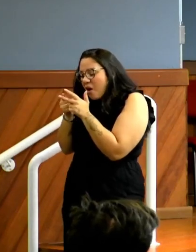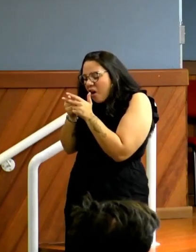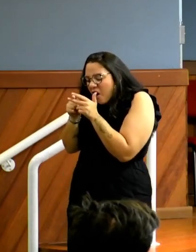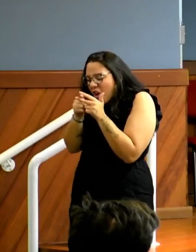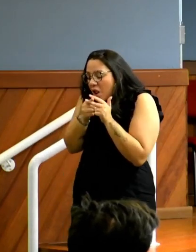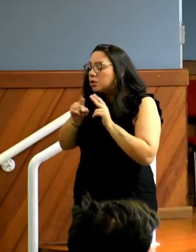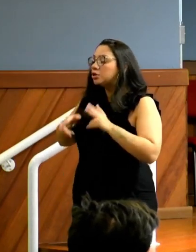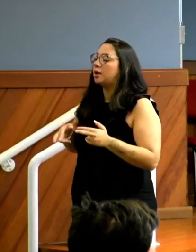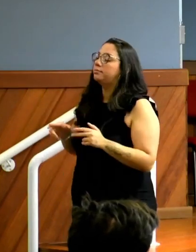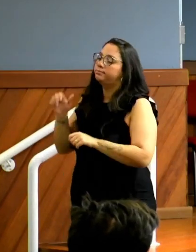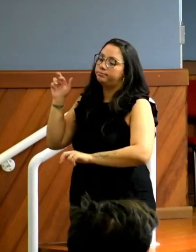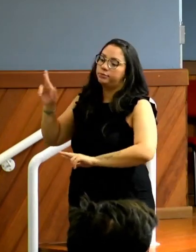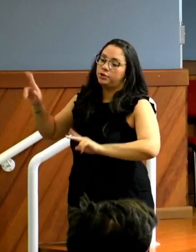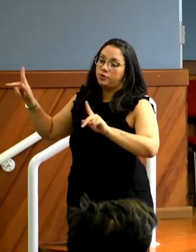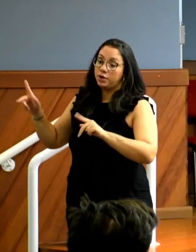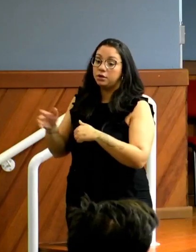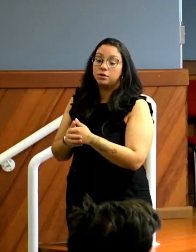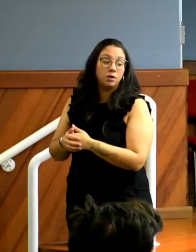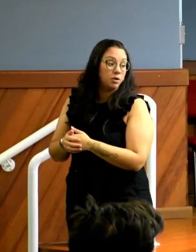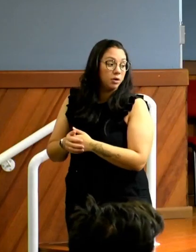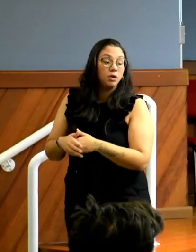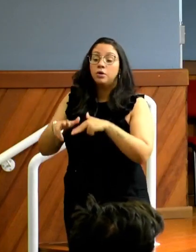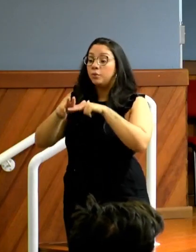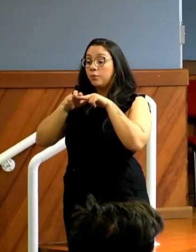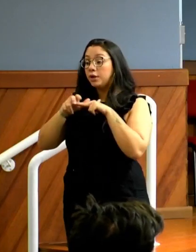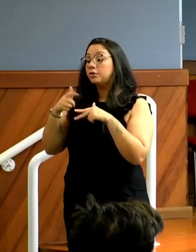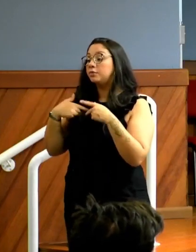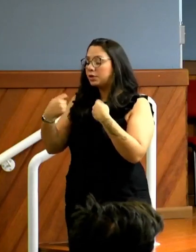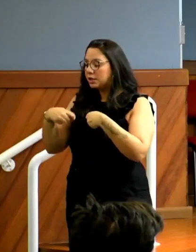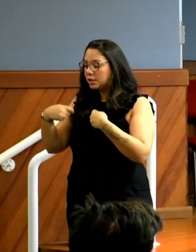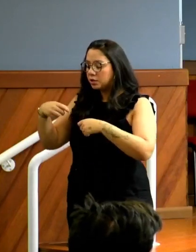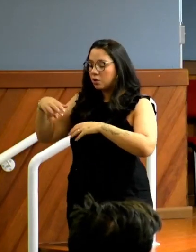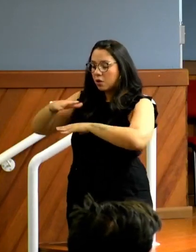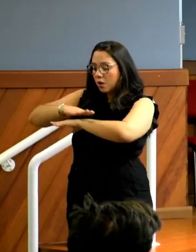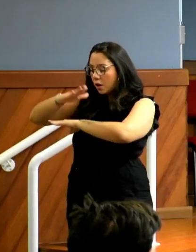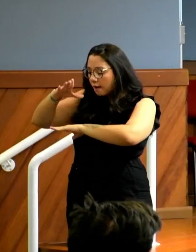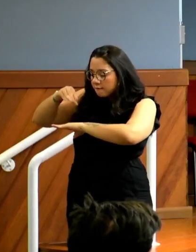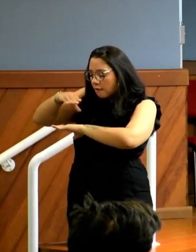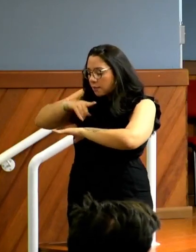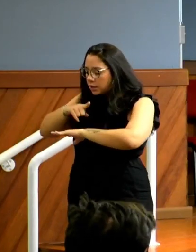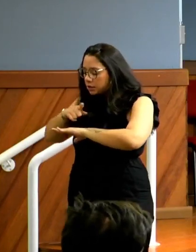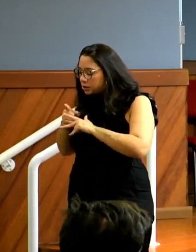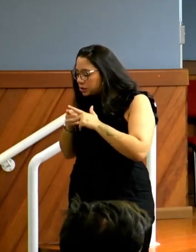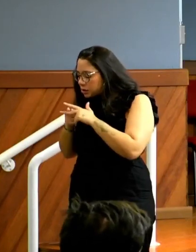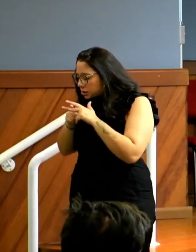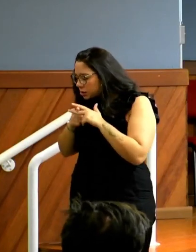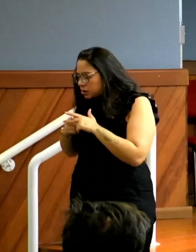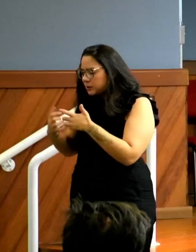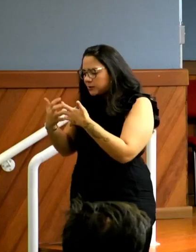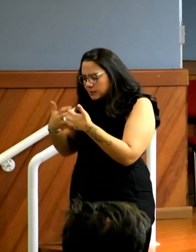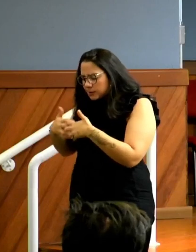problema. E a gente perde um tempão regulando as escalas do scanner, porque fica mais vermelho, porque fica mais amarelo. Aí você